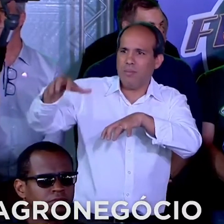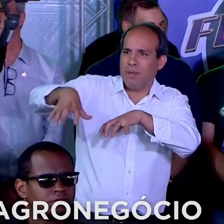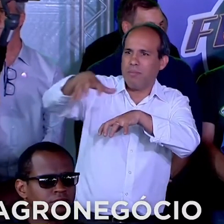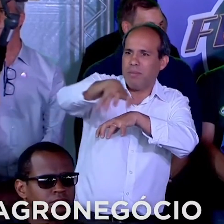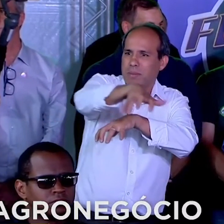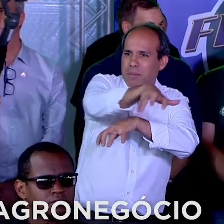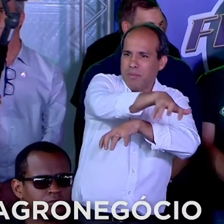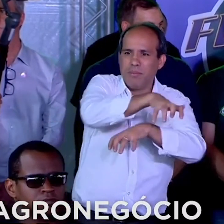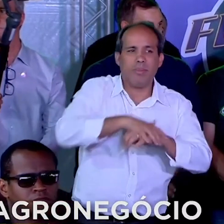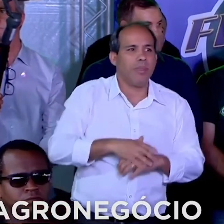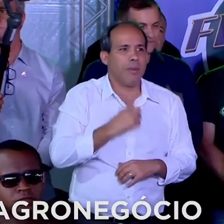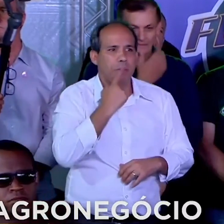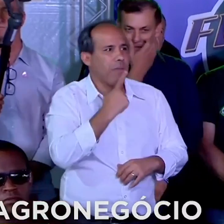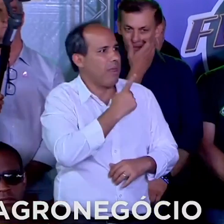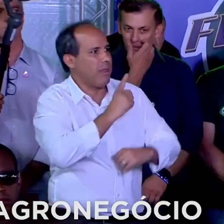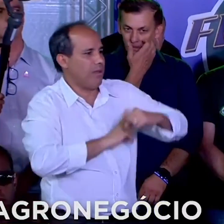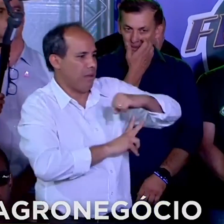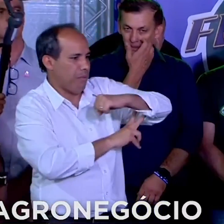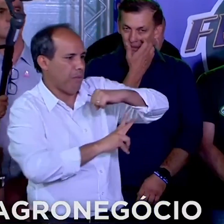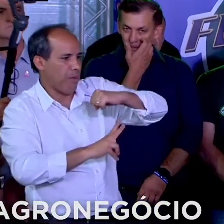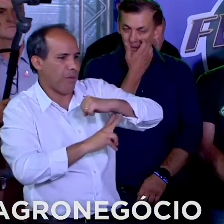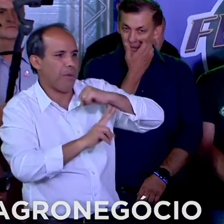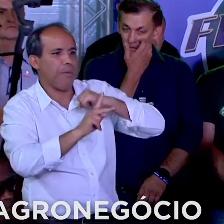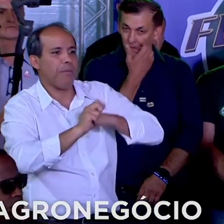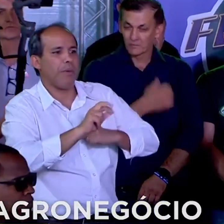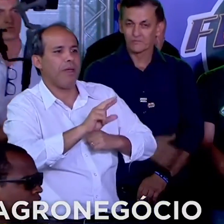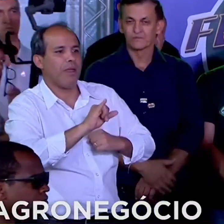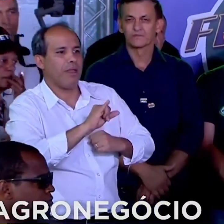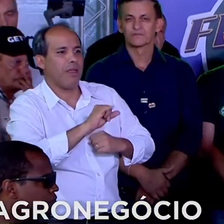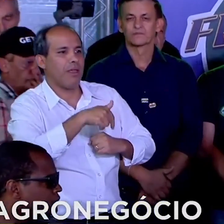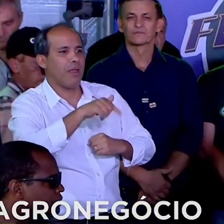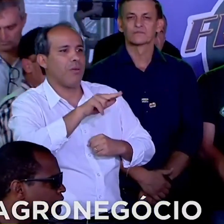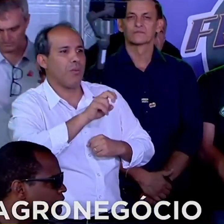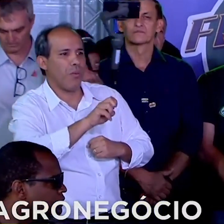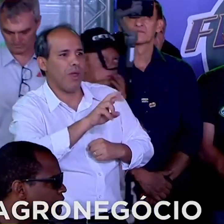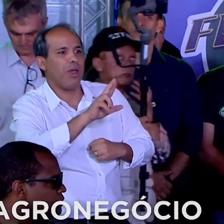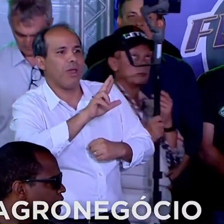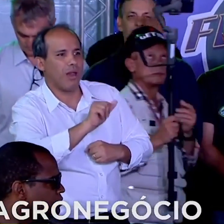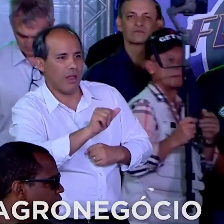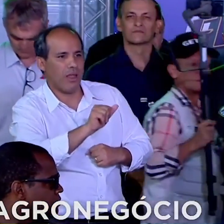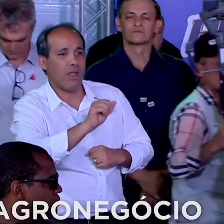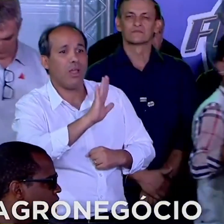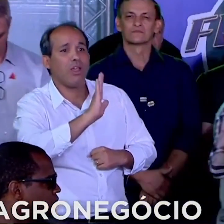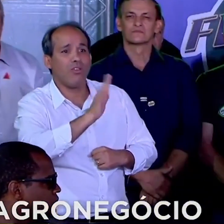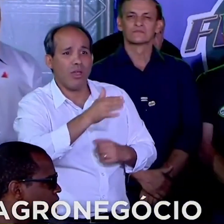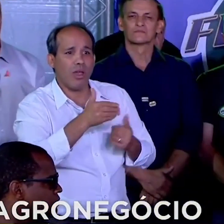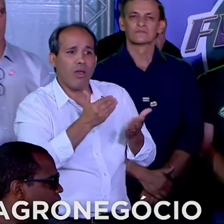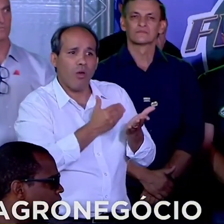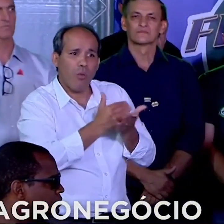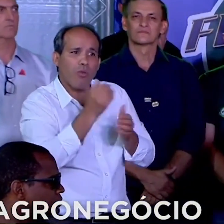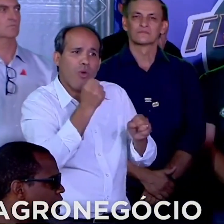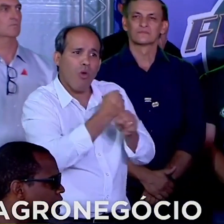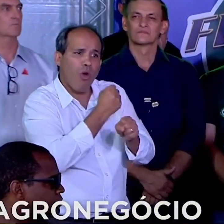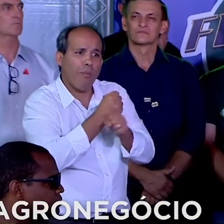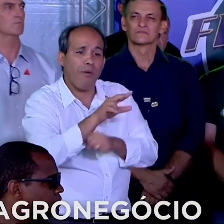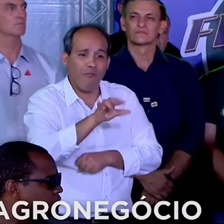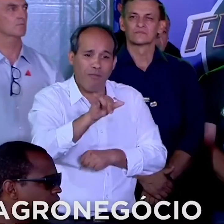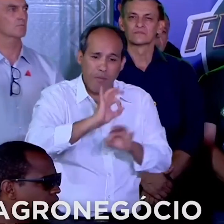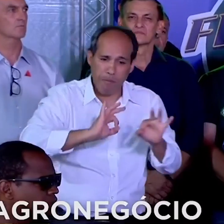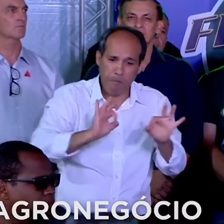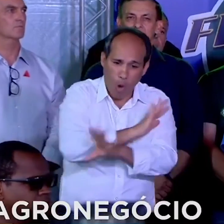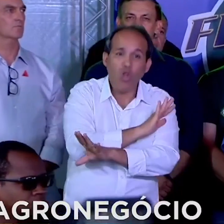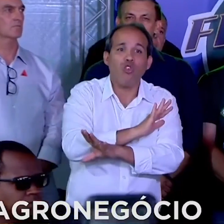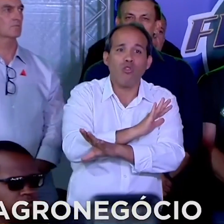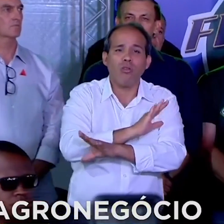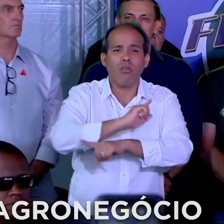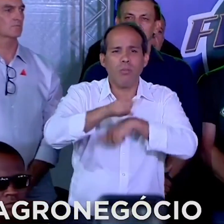e a ponte aqui de pariquera-açu ele está em execução e vai potencializar a